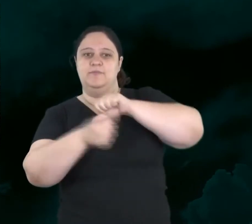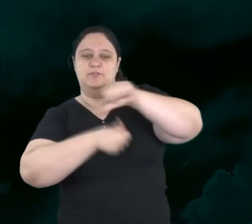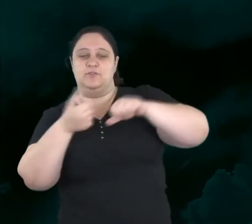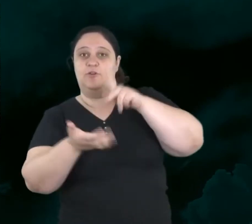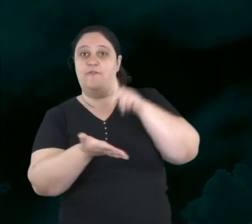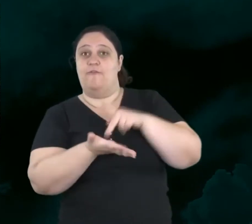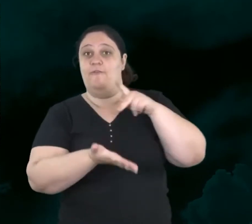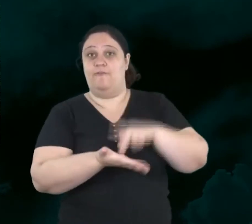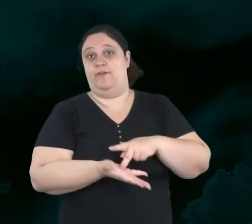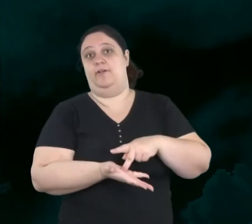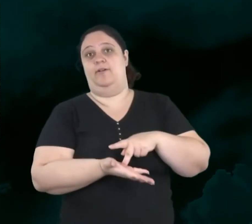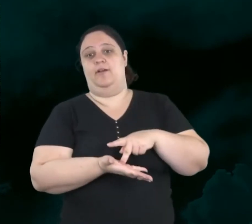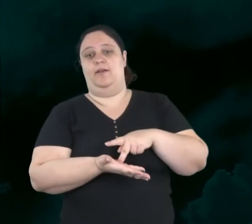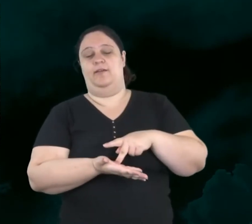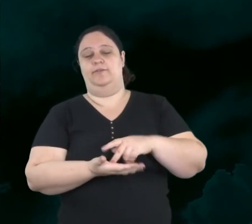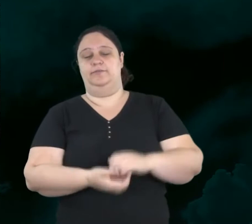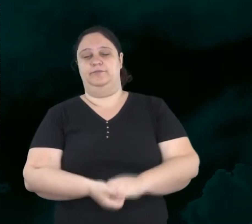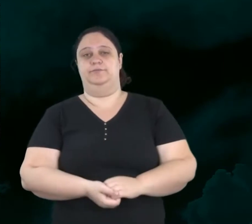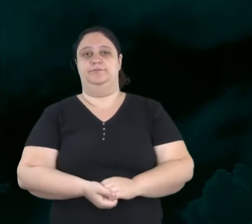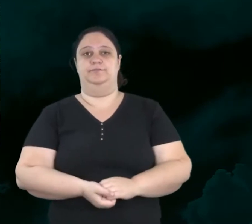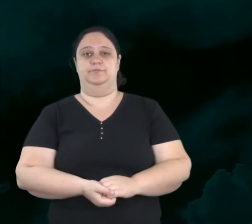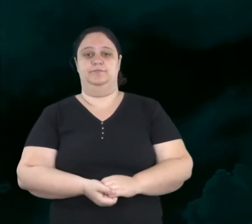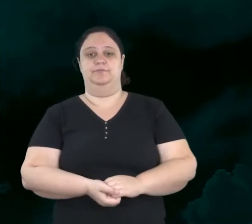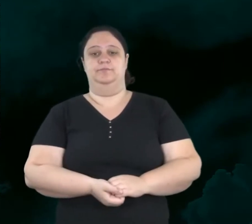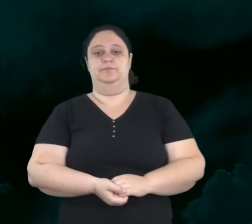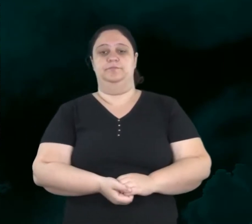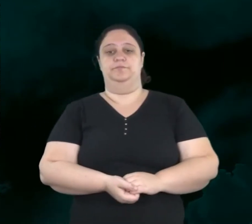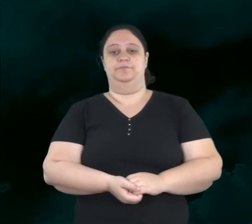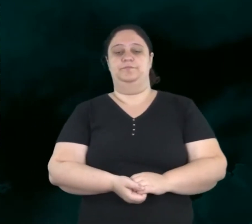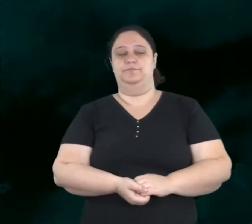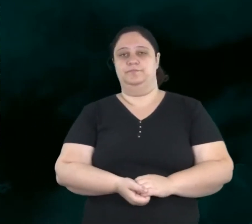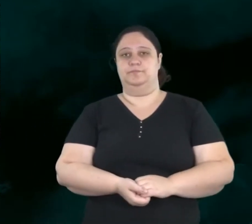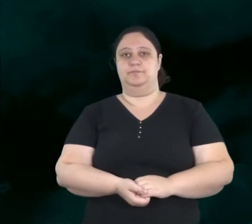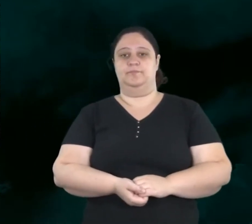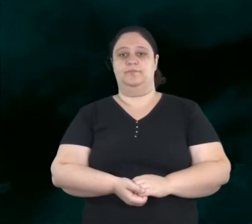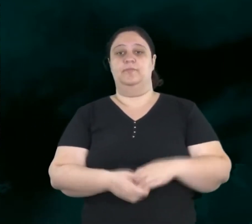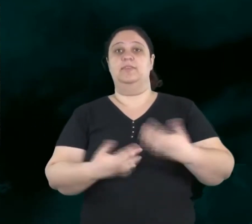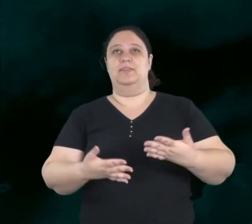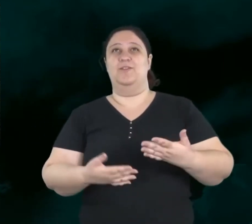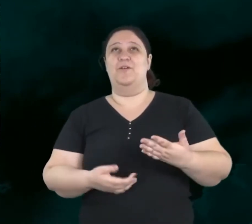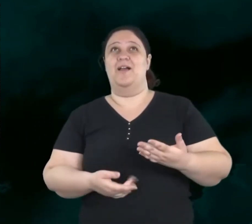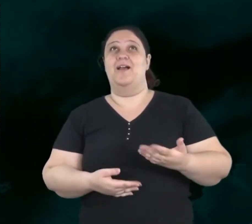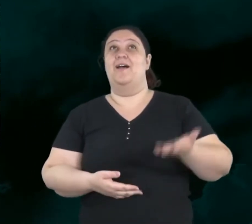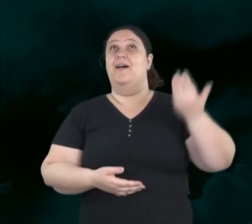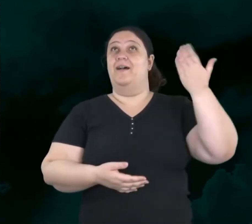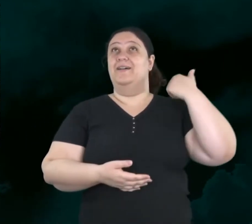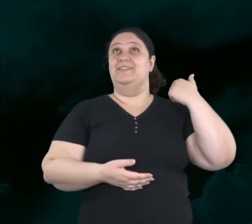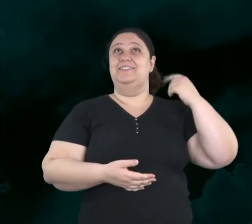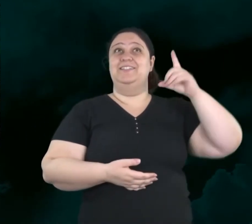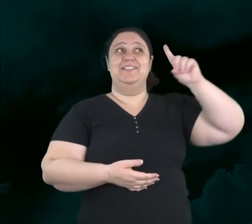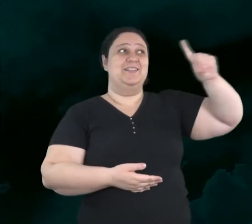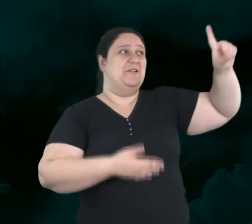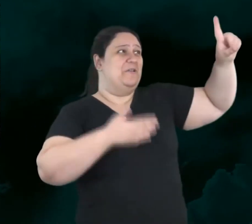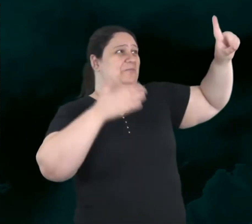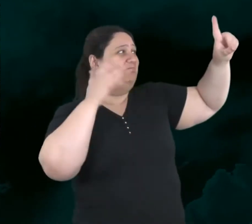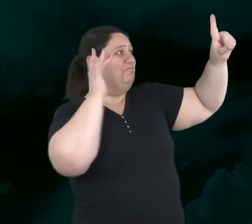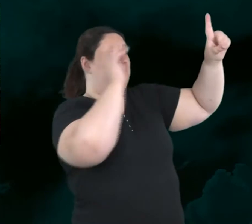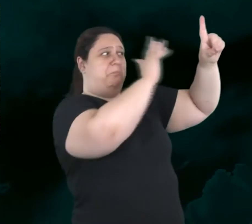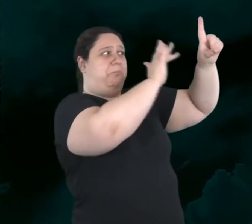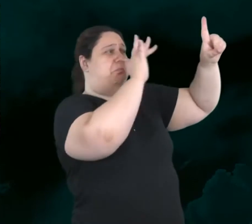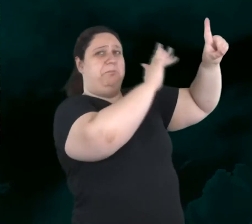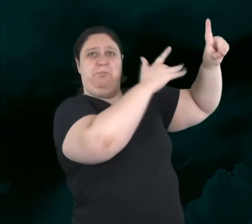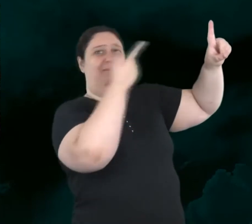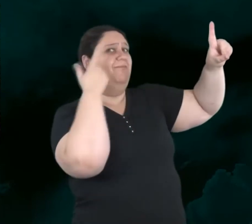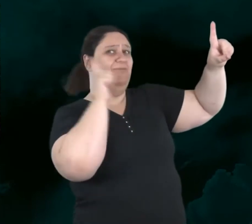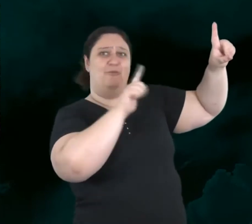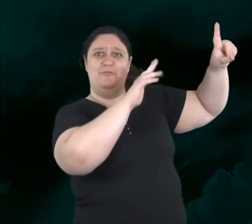a substância de Deus. Aquilo que é intangível para o homem material, para o homem que